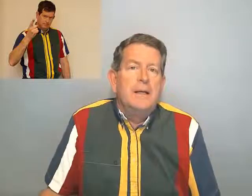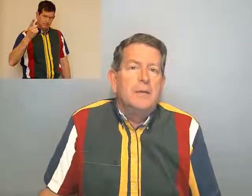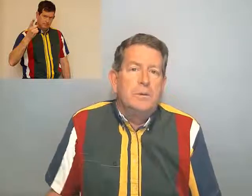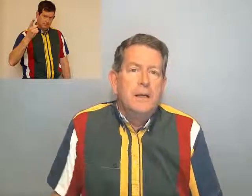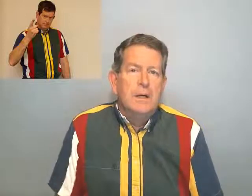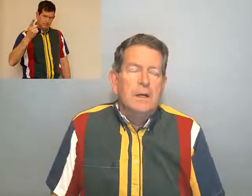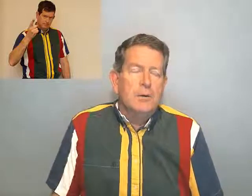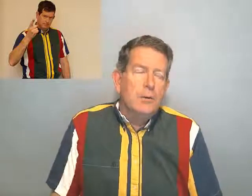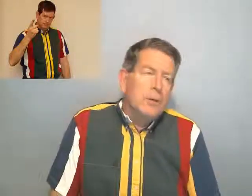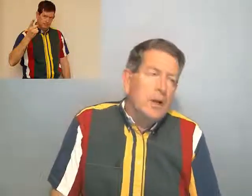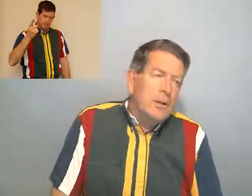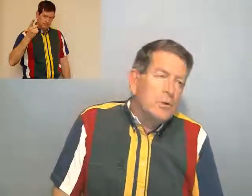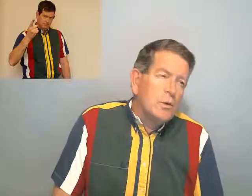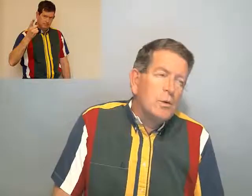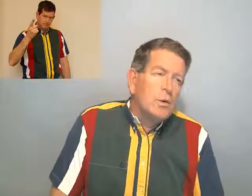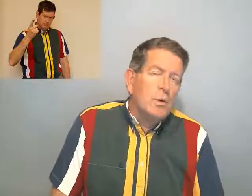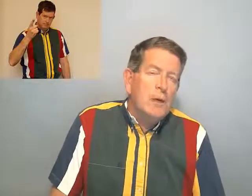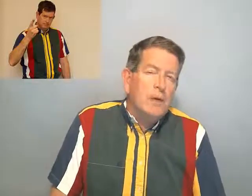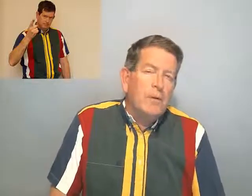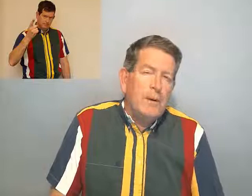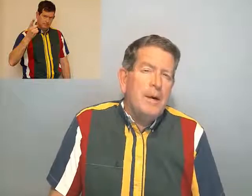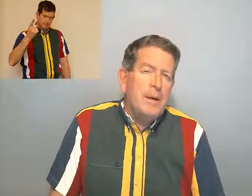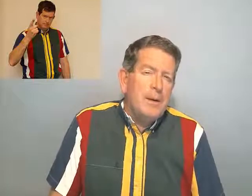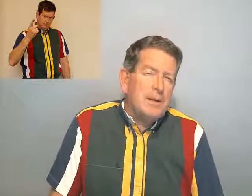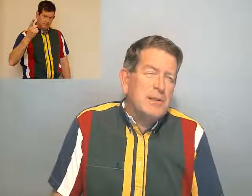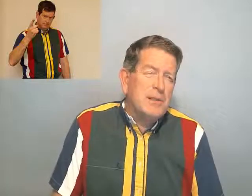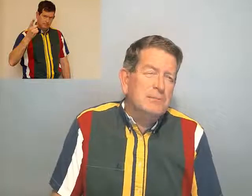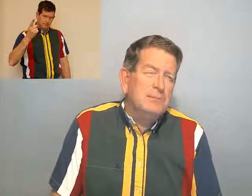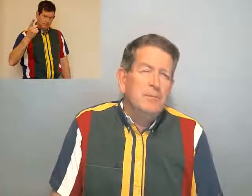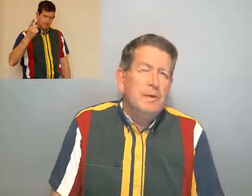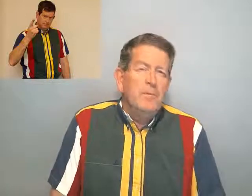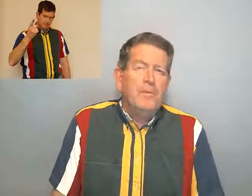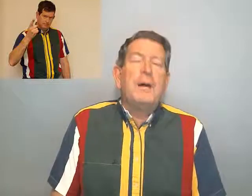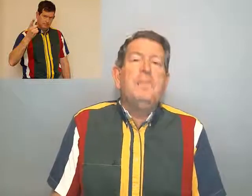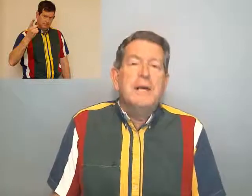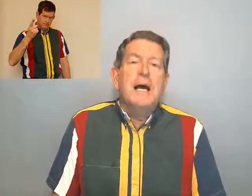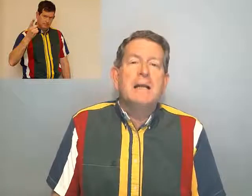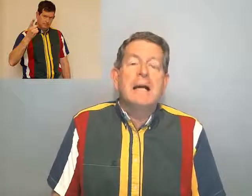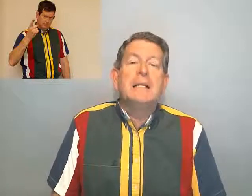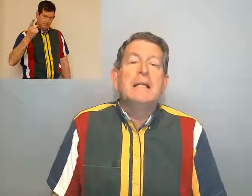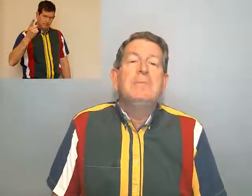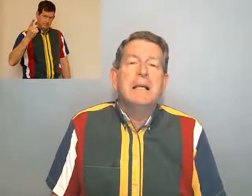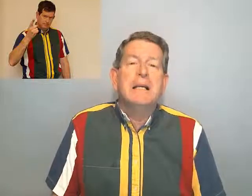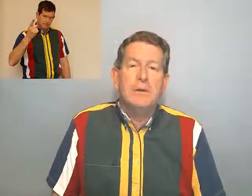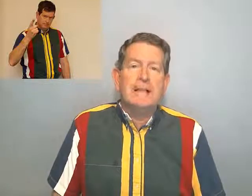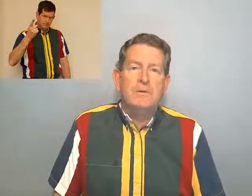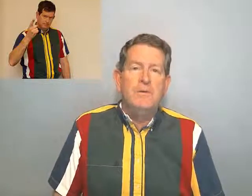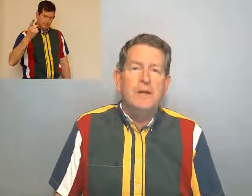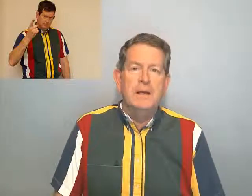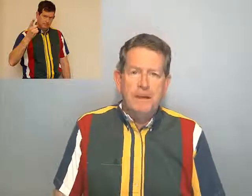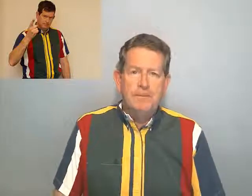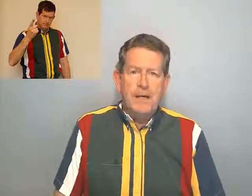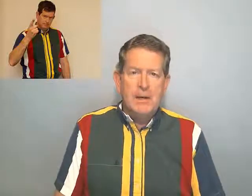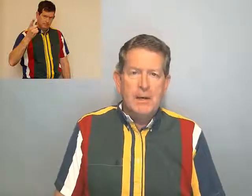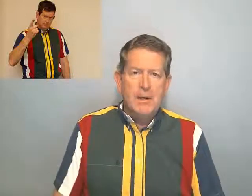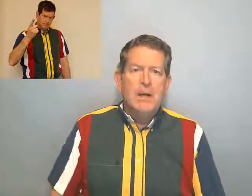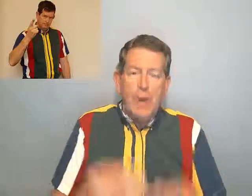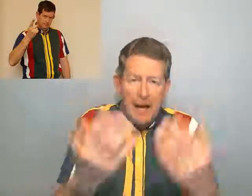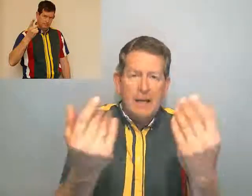disons. Il y a une solution que vraiment la personne ferait bien d'accepter dans sa vie. D'accord? Allez, avec